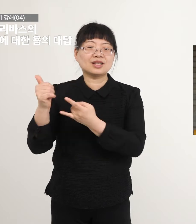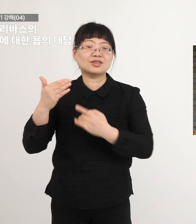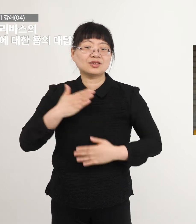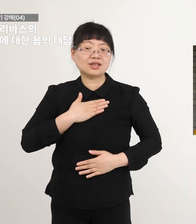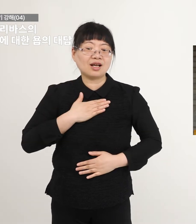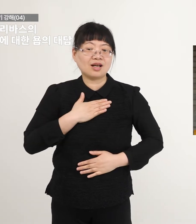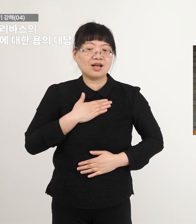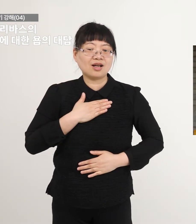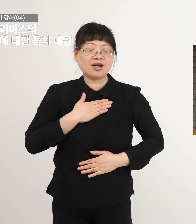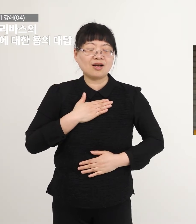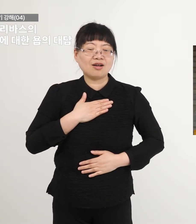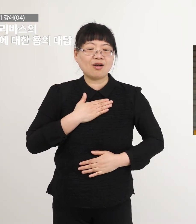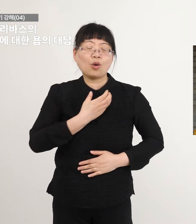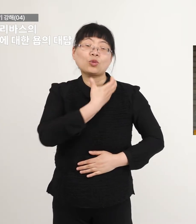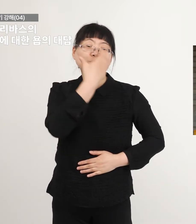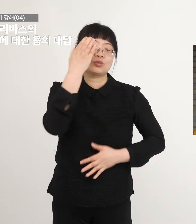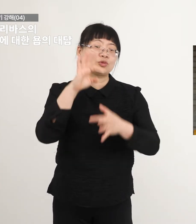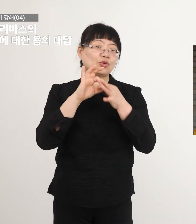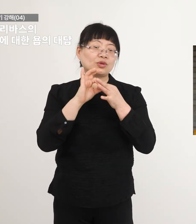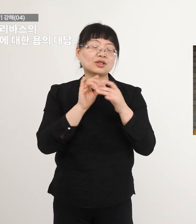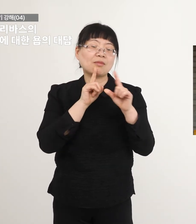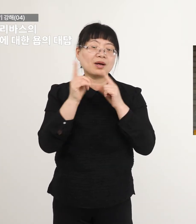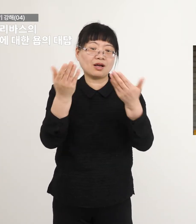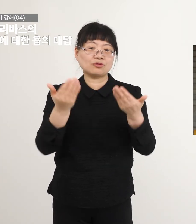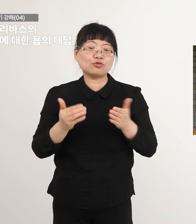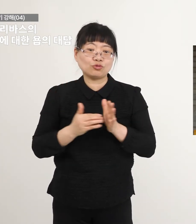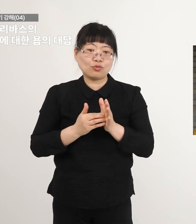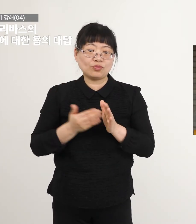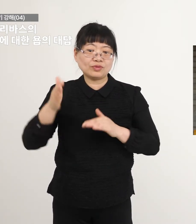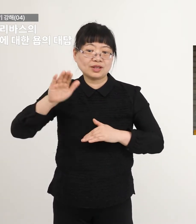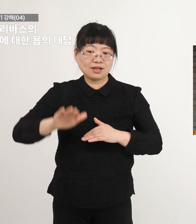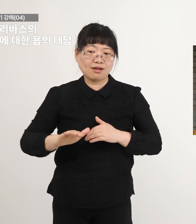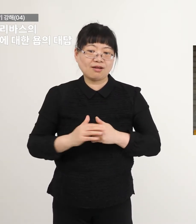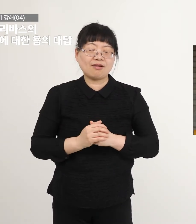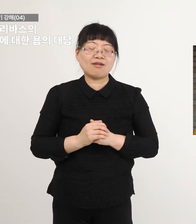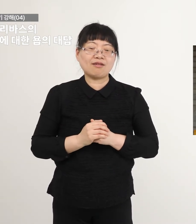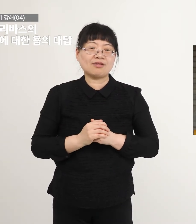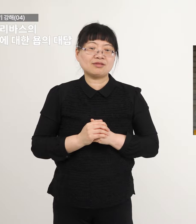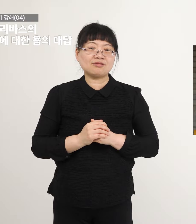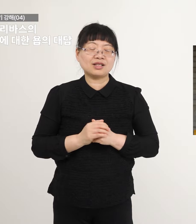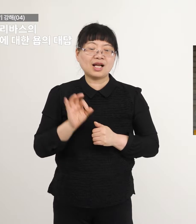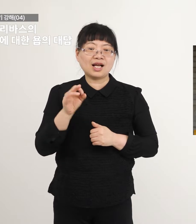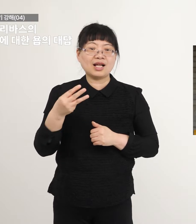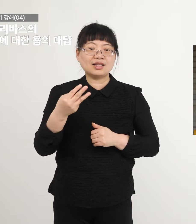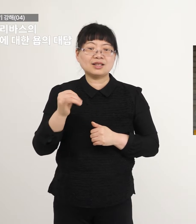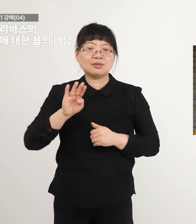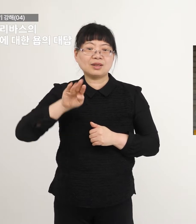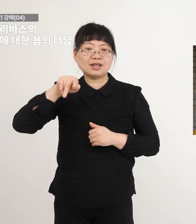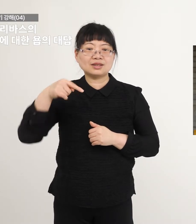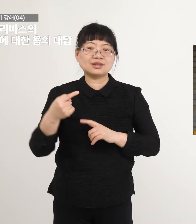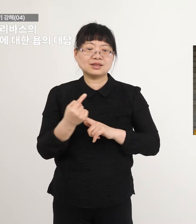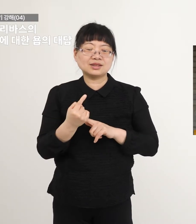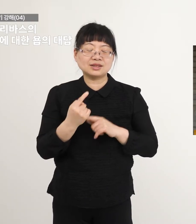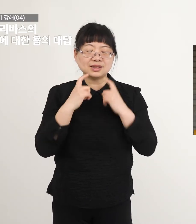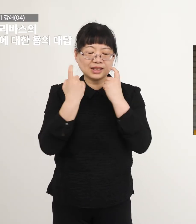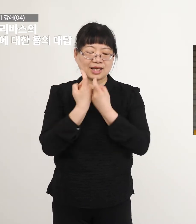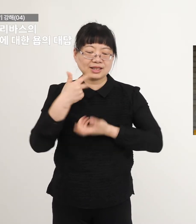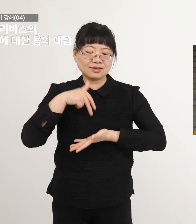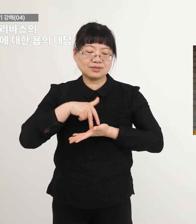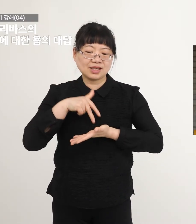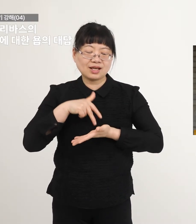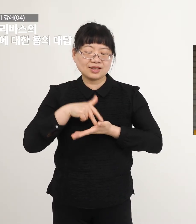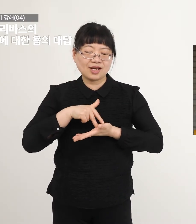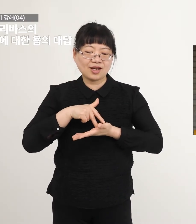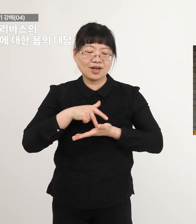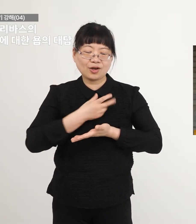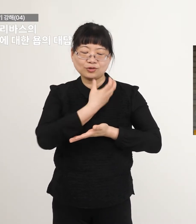내게 환상으로 말씀해 주셨는데 하면서 엘리바스가 주관적